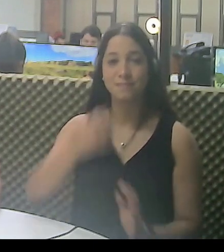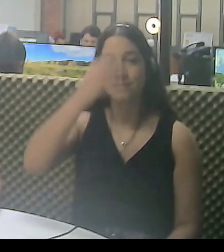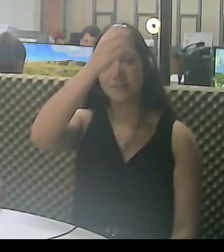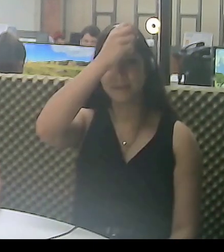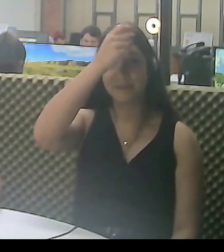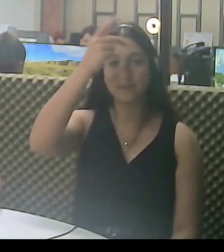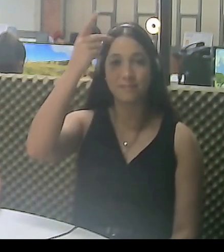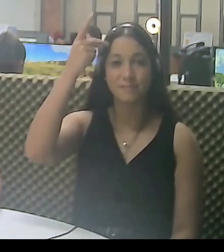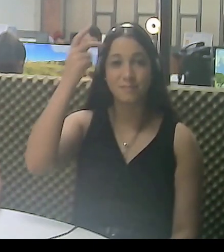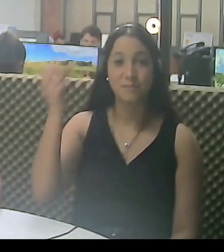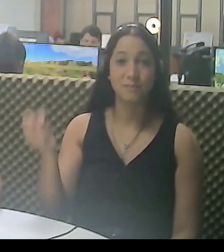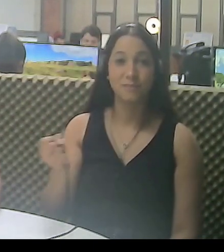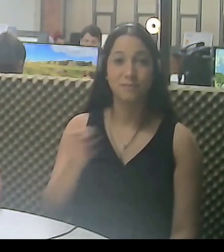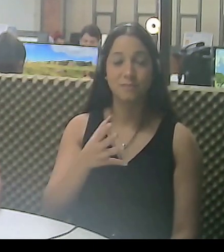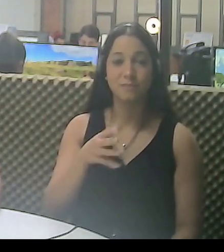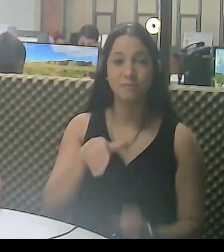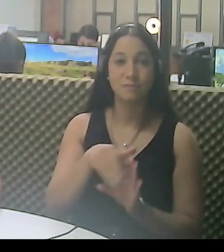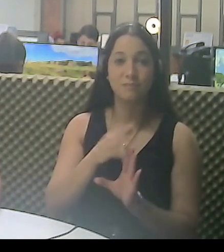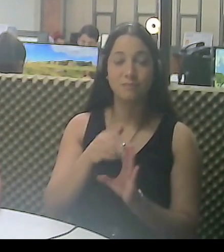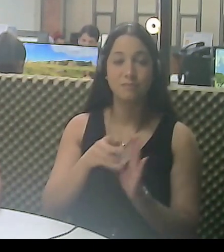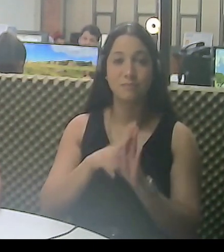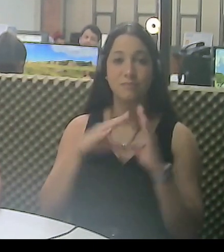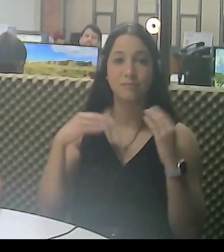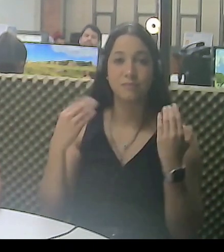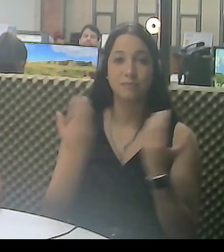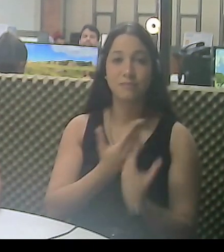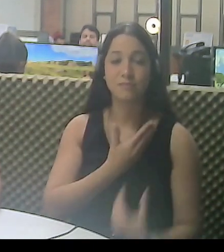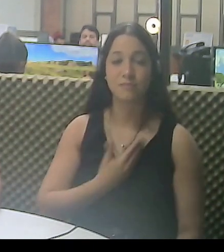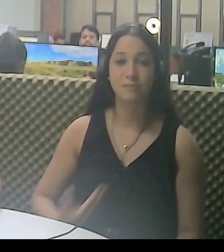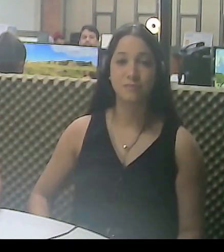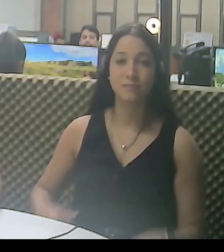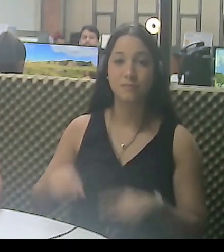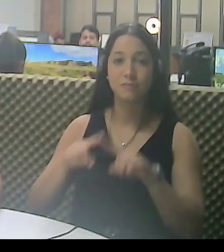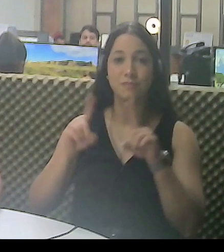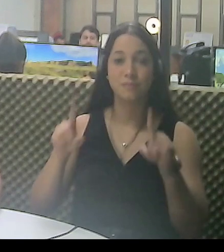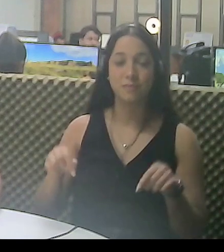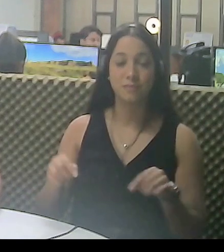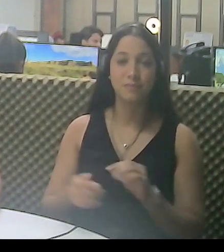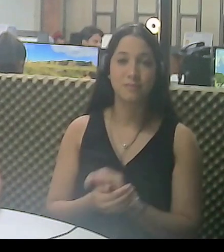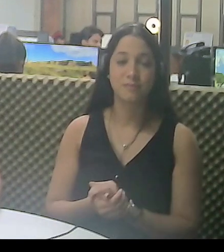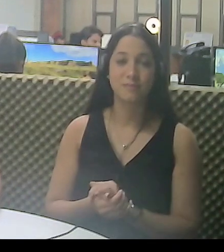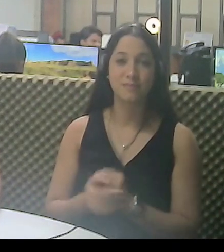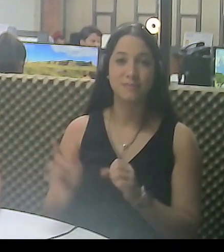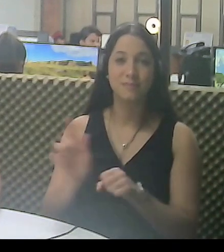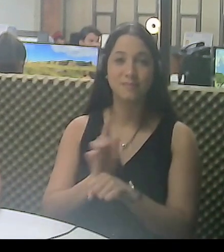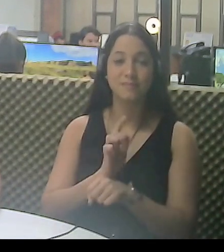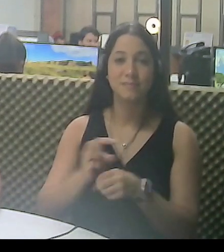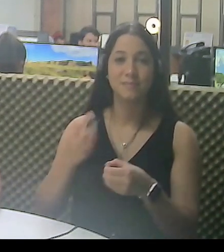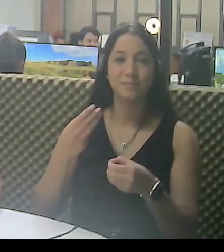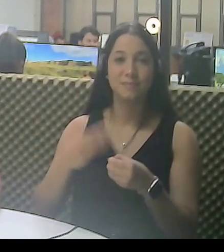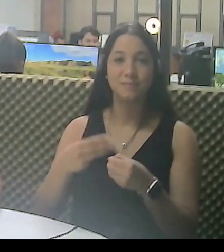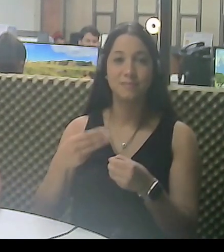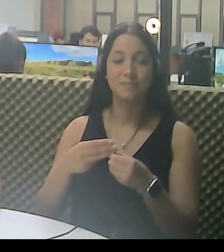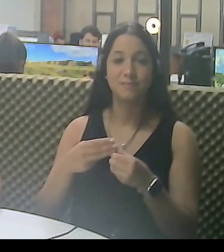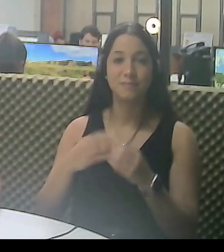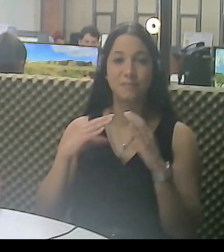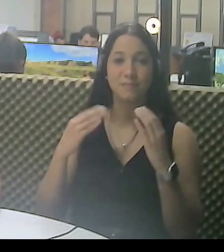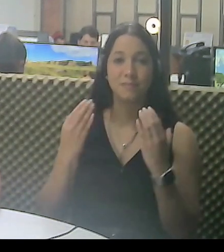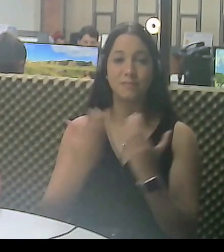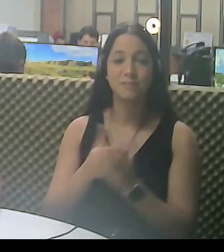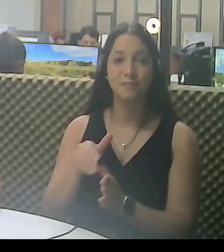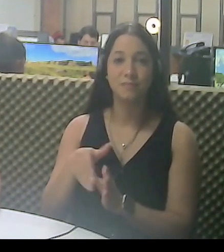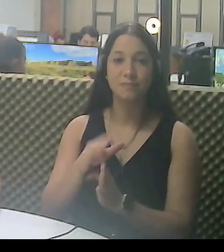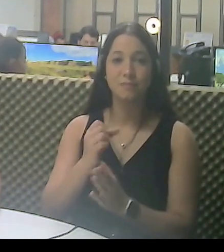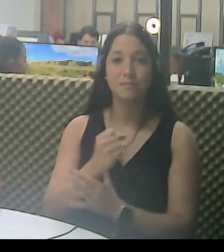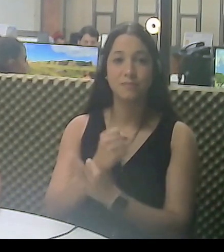Prefeitura promove nova mentoria em governança para servidores. Gestão municipal implanta conselho de proteção